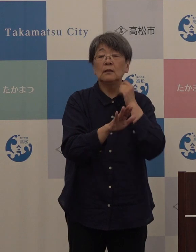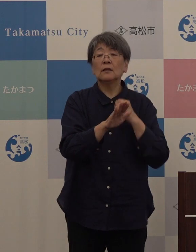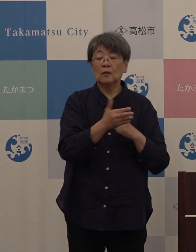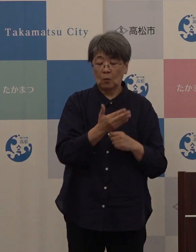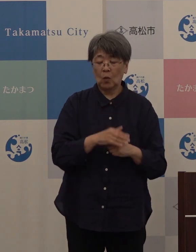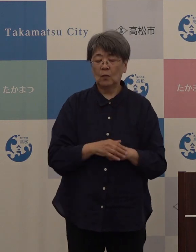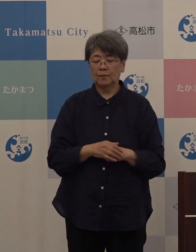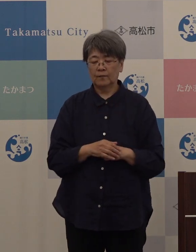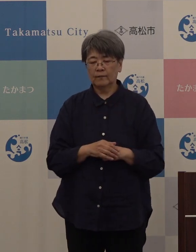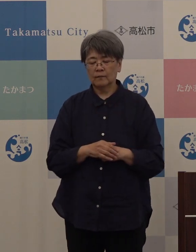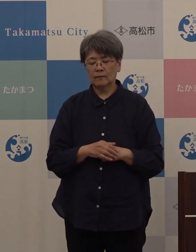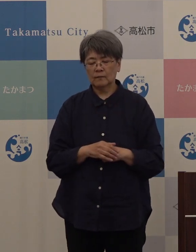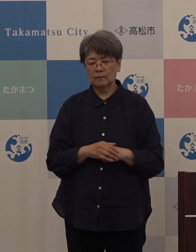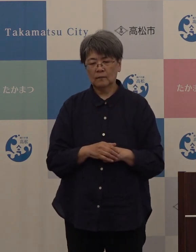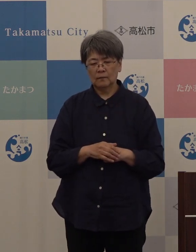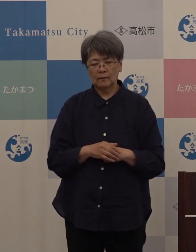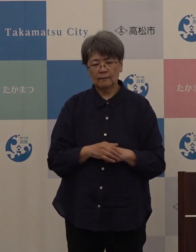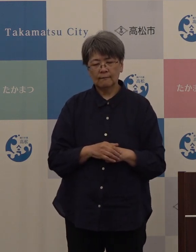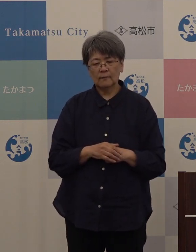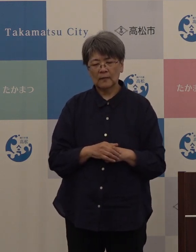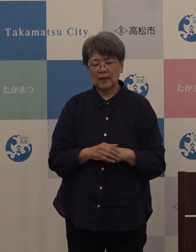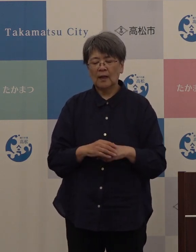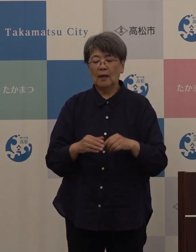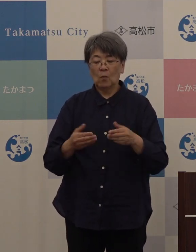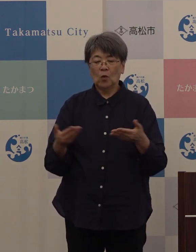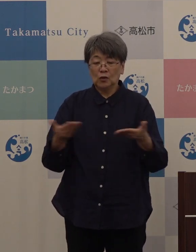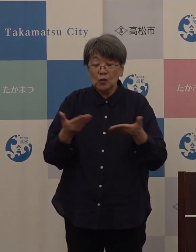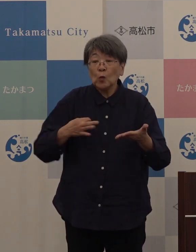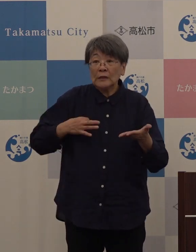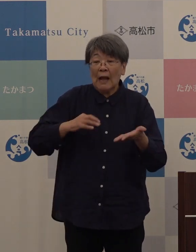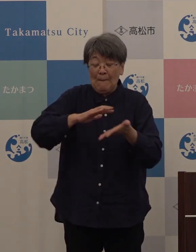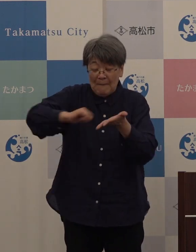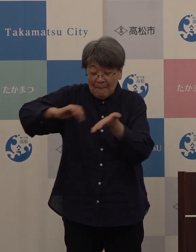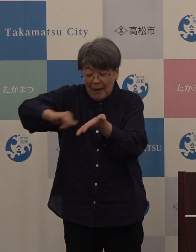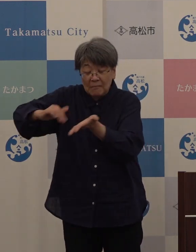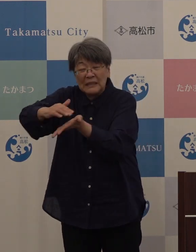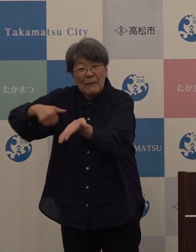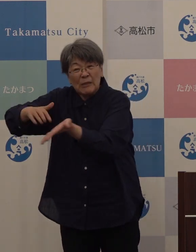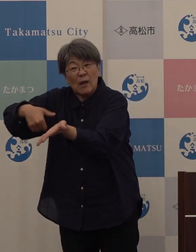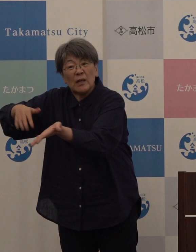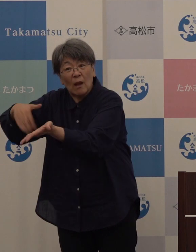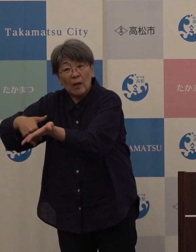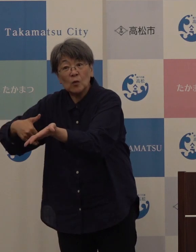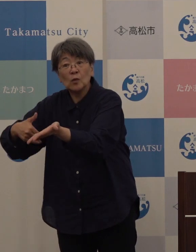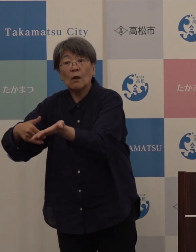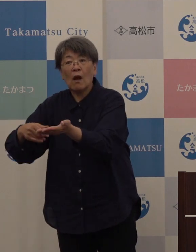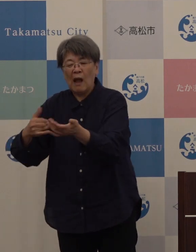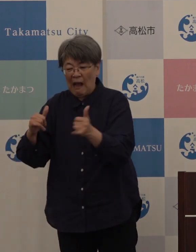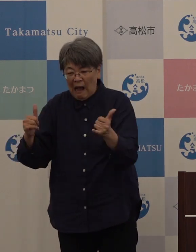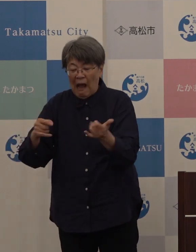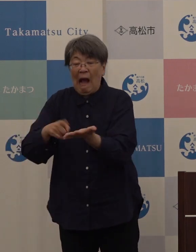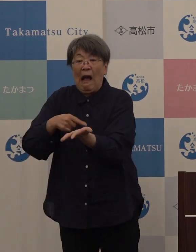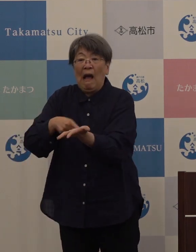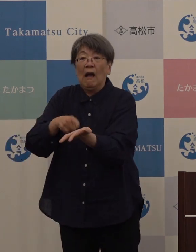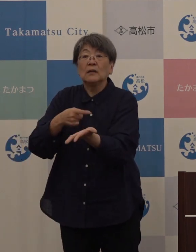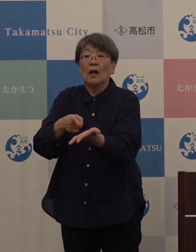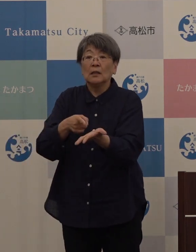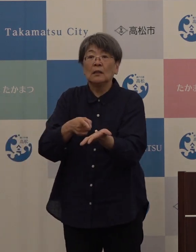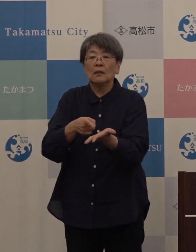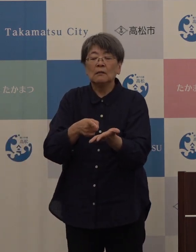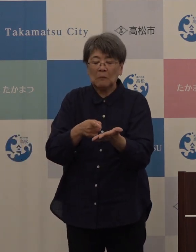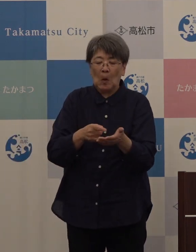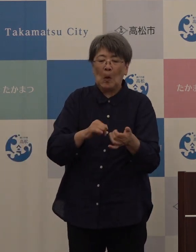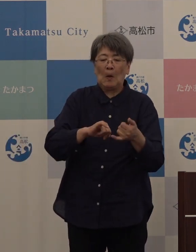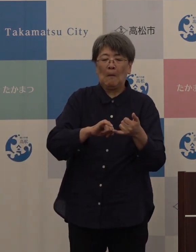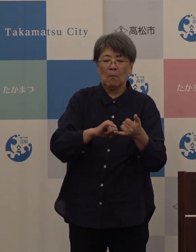の、 その強、一斉退職が起こって、まあ、非常に、契約解除も起こらやらざるを得ない